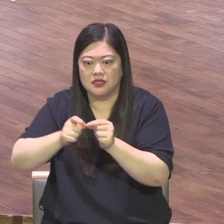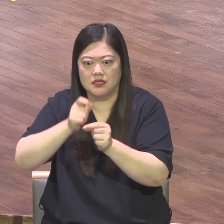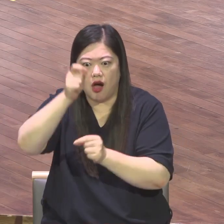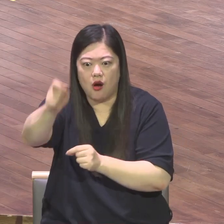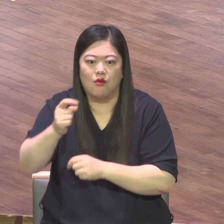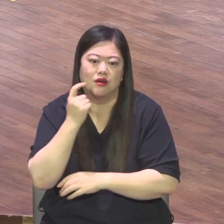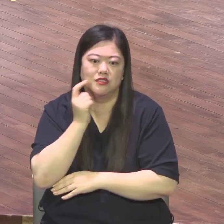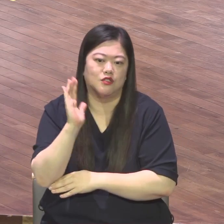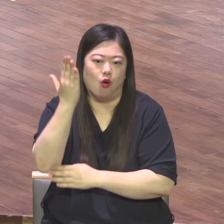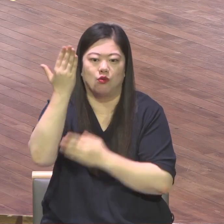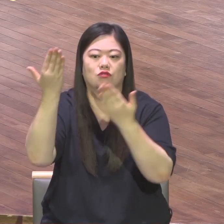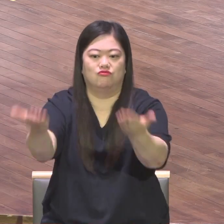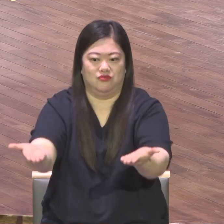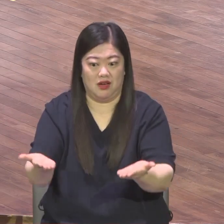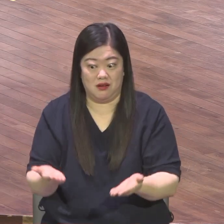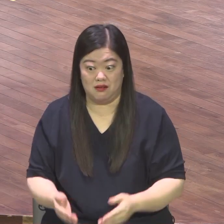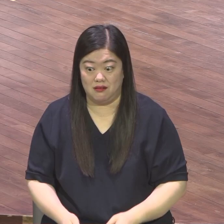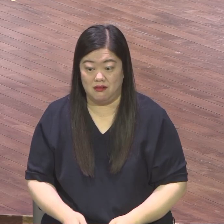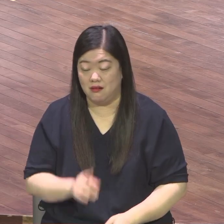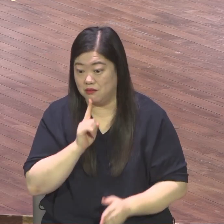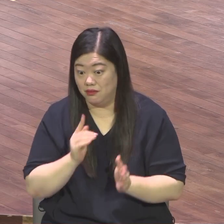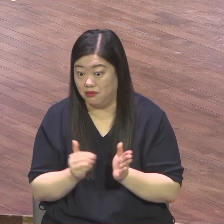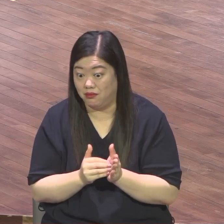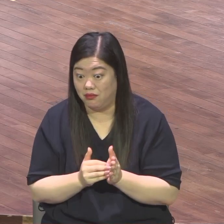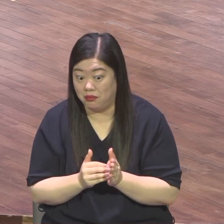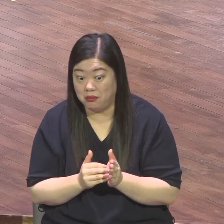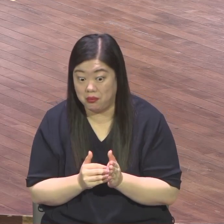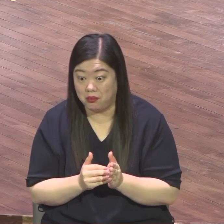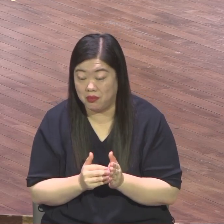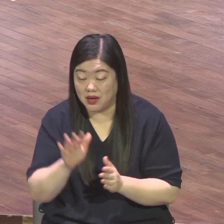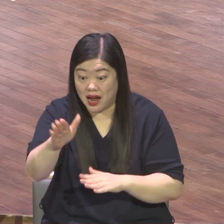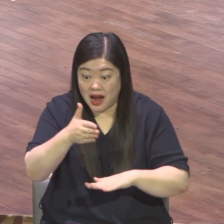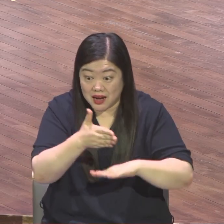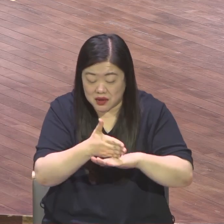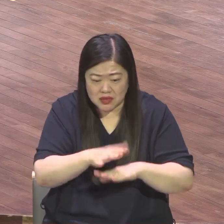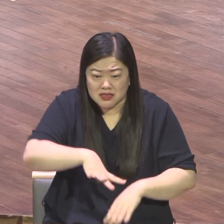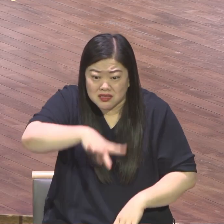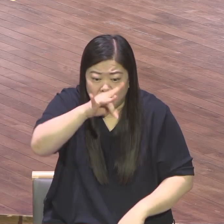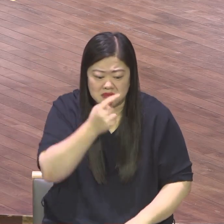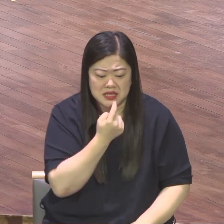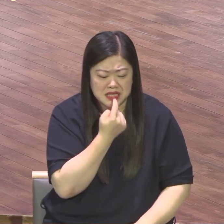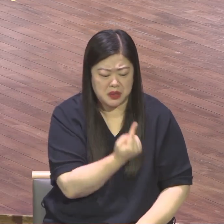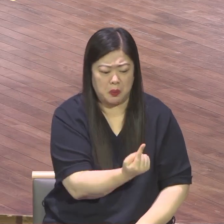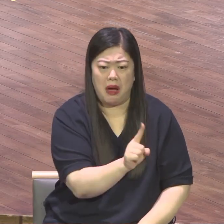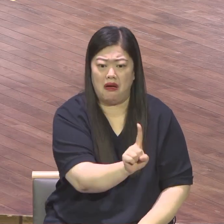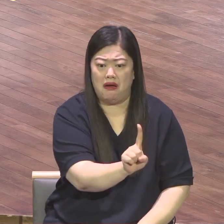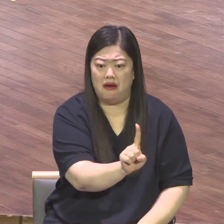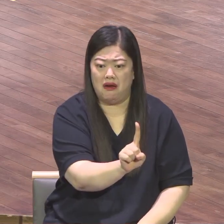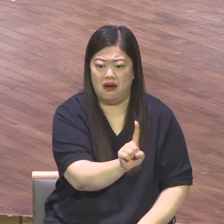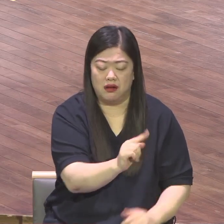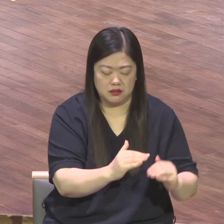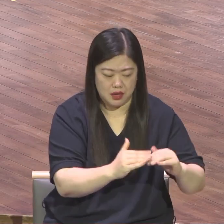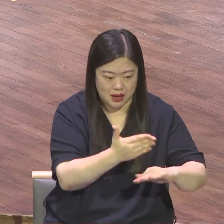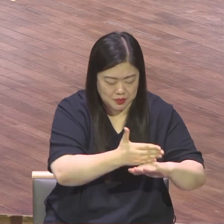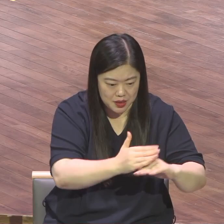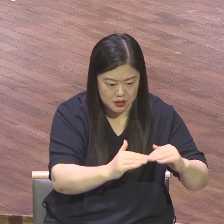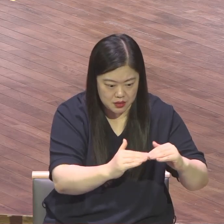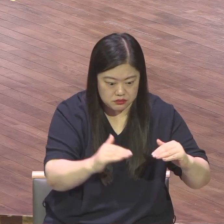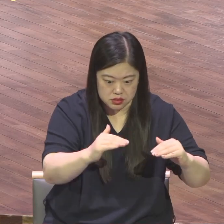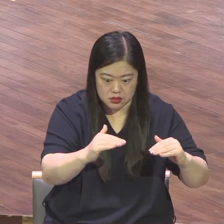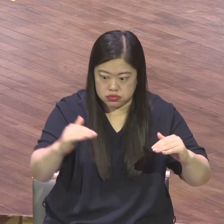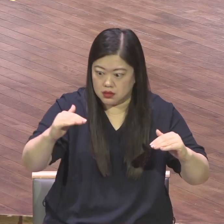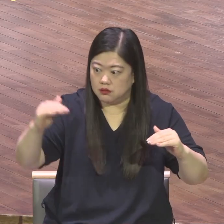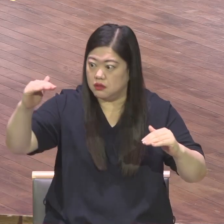영광을 주신다. 네, 감사는요 더 큰 감사를 낳게 해 주신다는 겁니다. 감사.